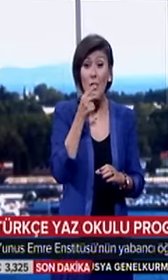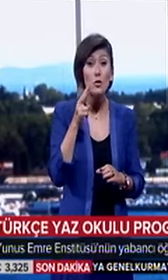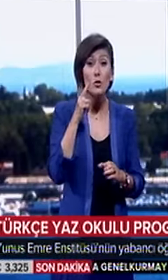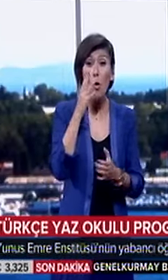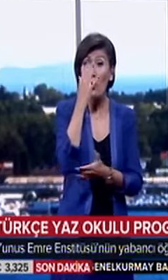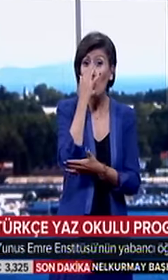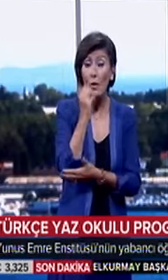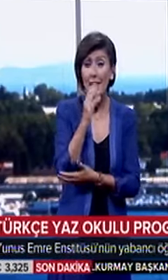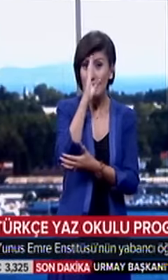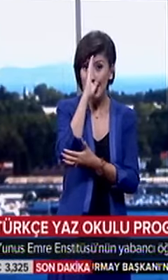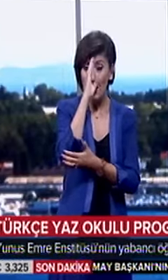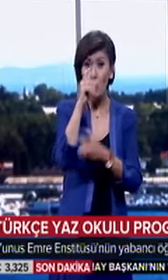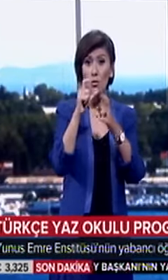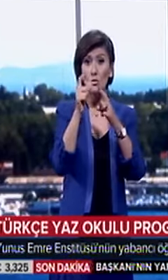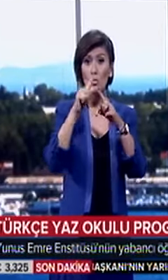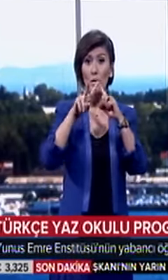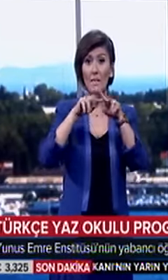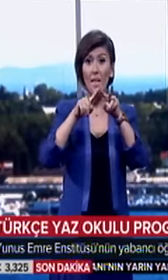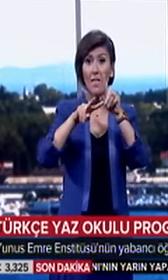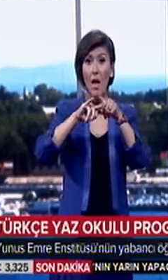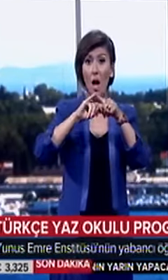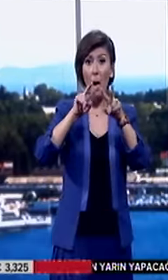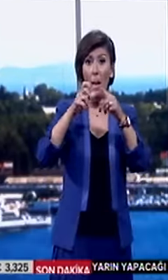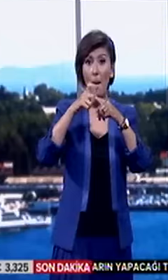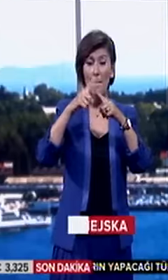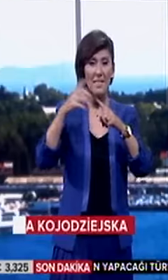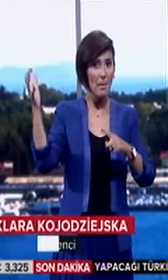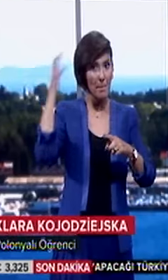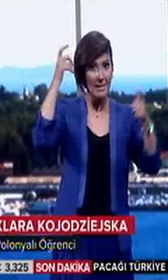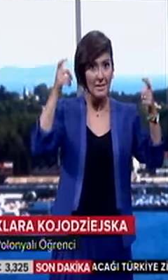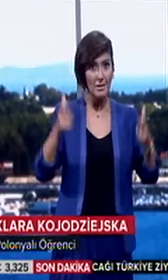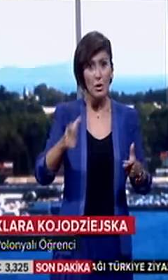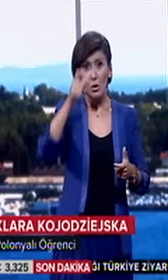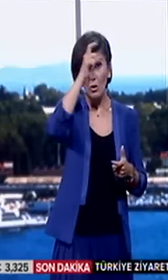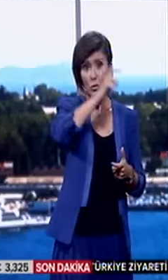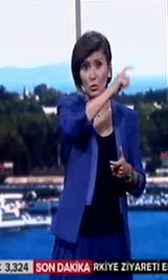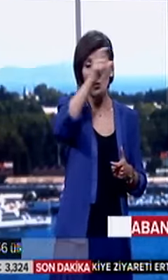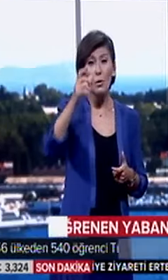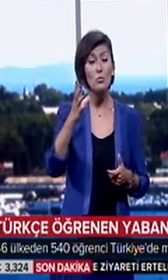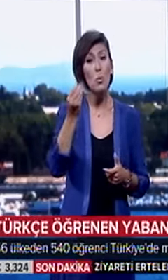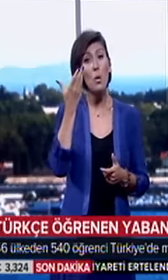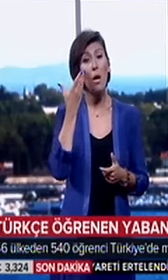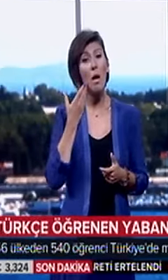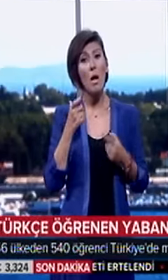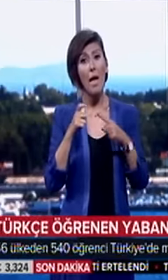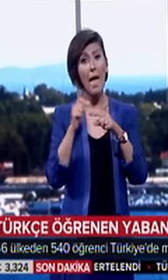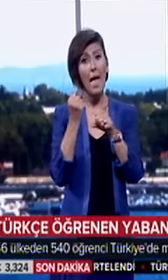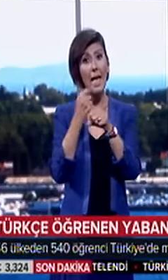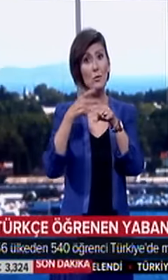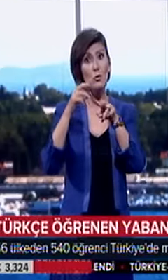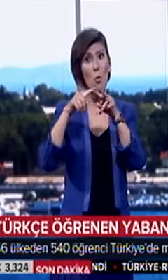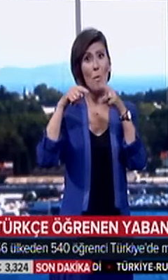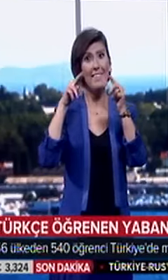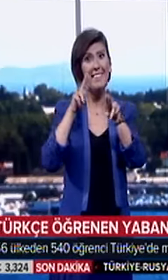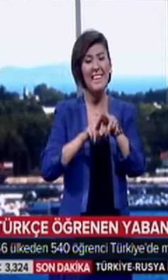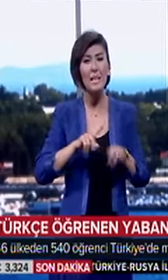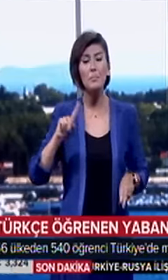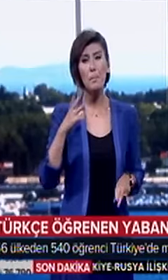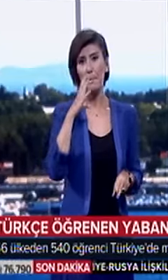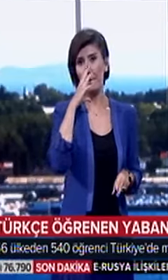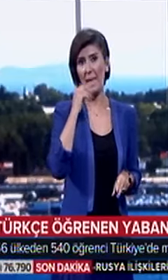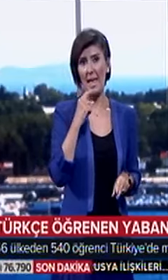Sultanahmet Meydanı oldu. Bir yıldan beri Türkçe okuyorum. Türkiye çok egzotik benim için ama çok